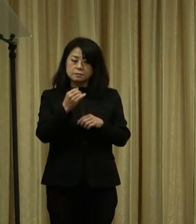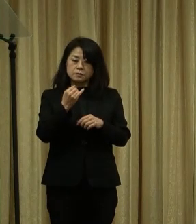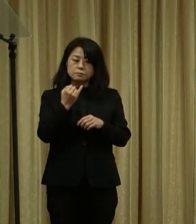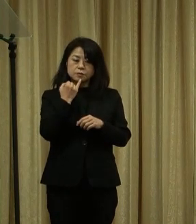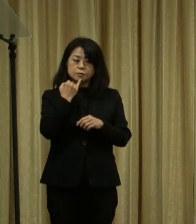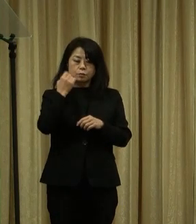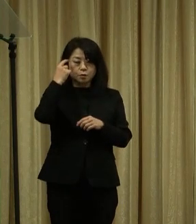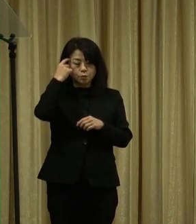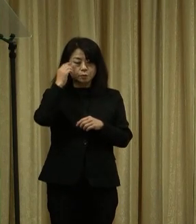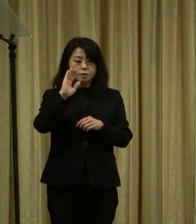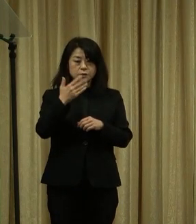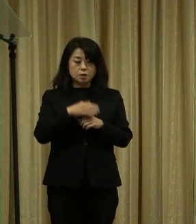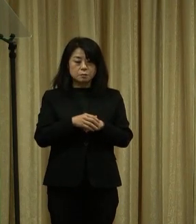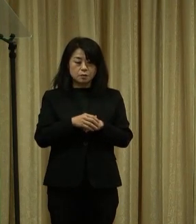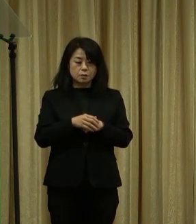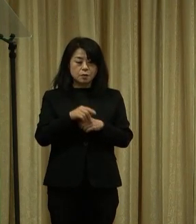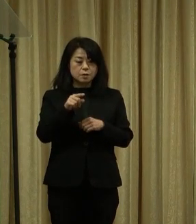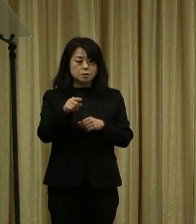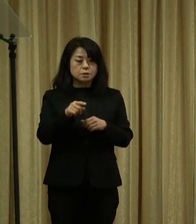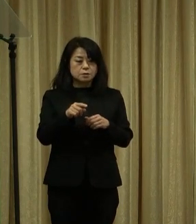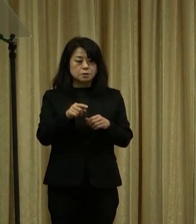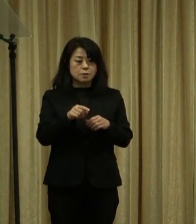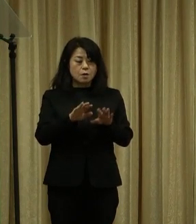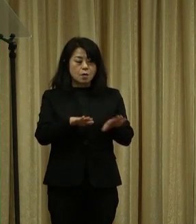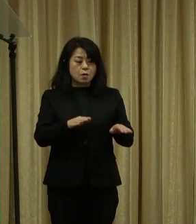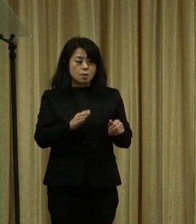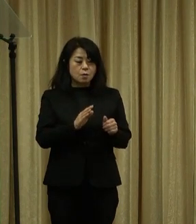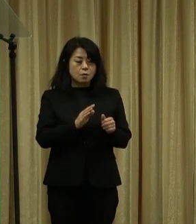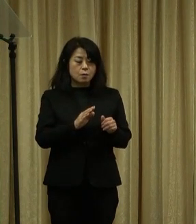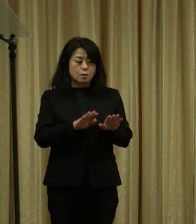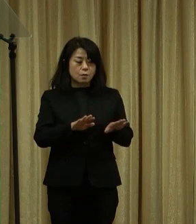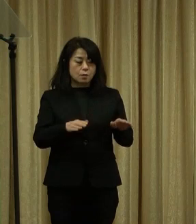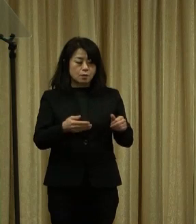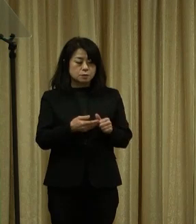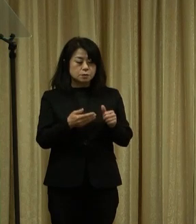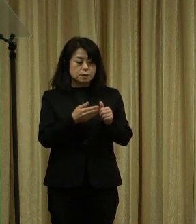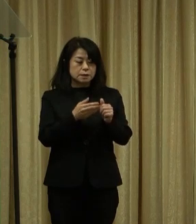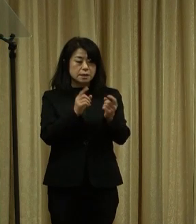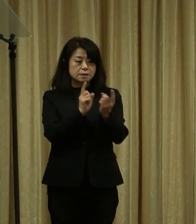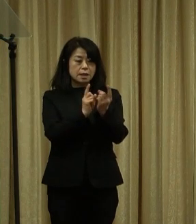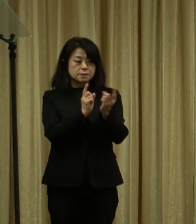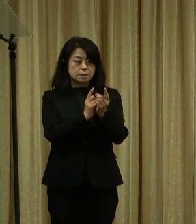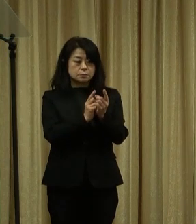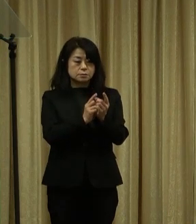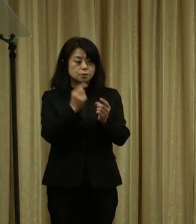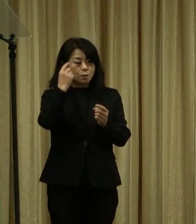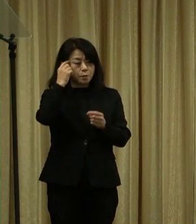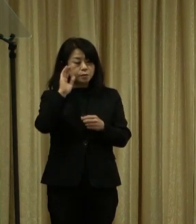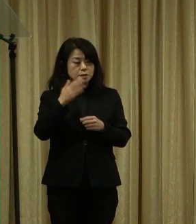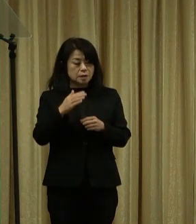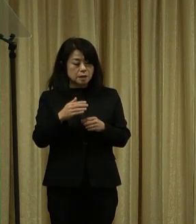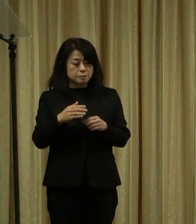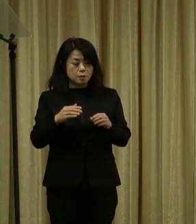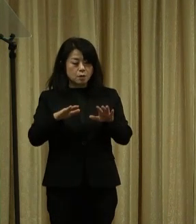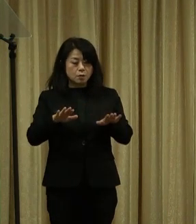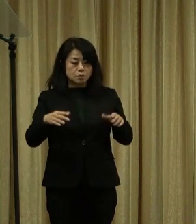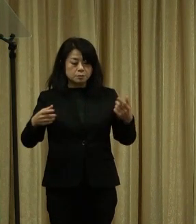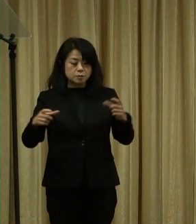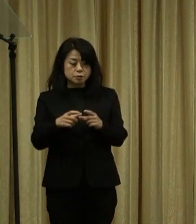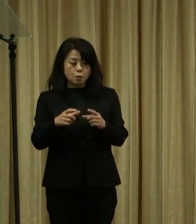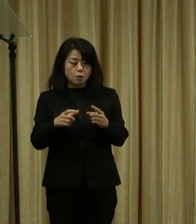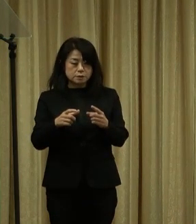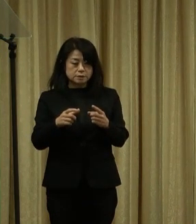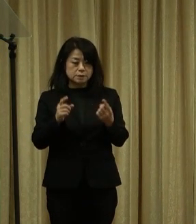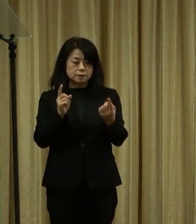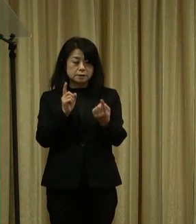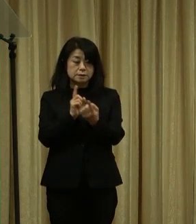にそこについて少子化子育て対策だと思うんですよね。なので少子化対策っていうところでいうと知事は今回どういう思いで、どういうところに取り